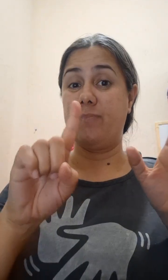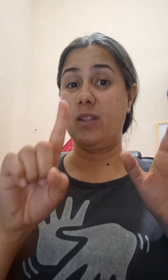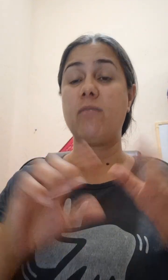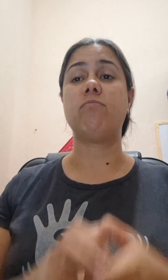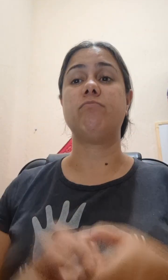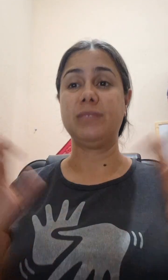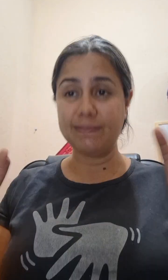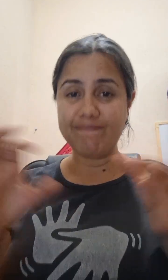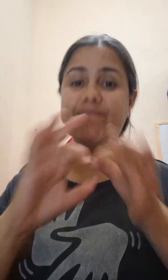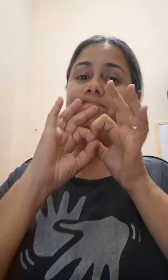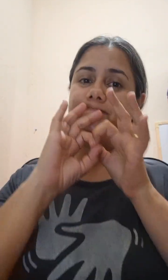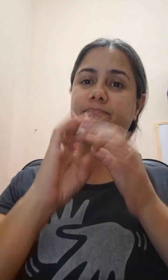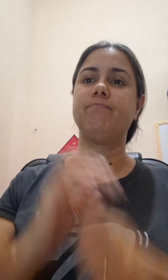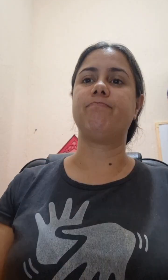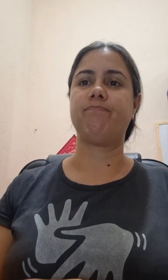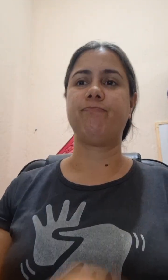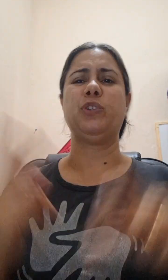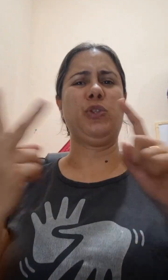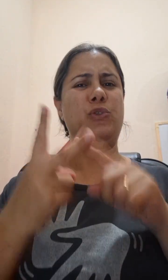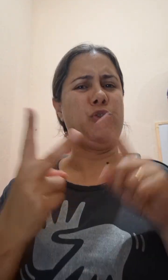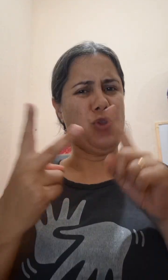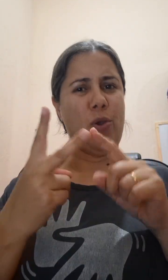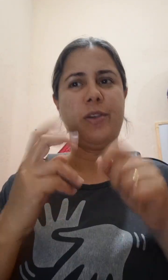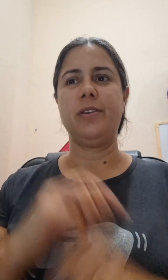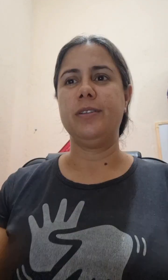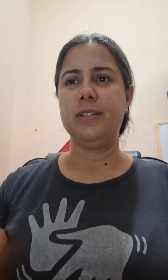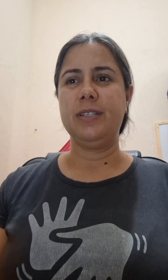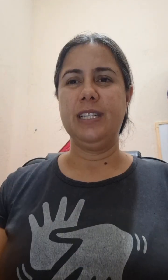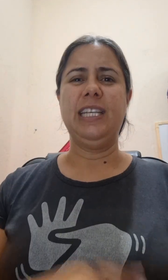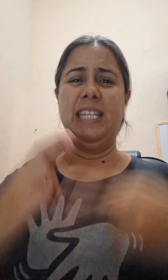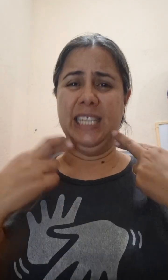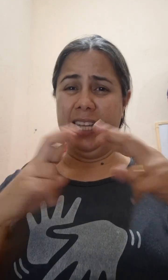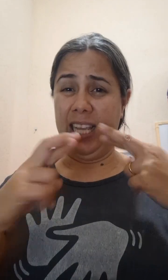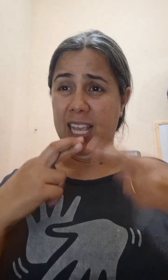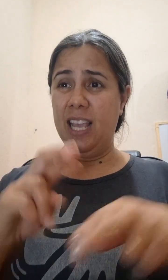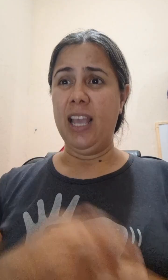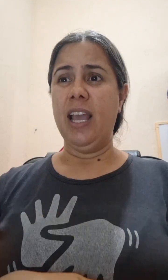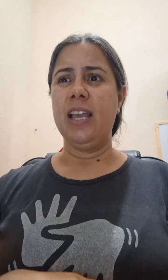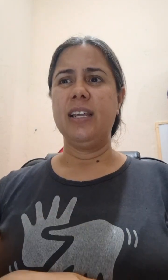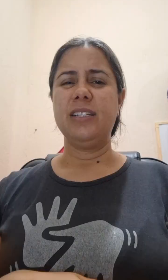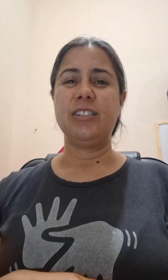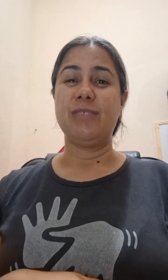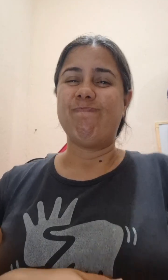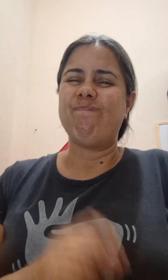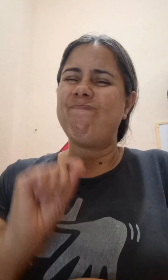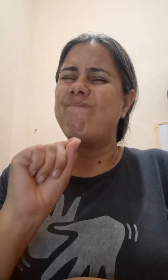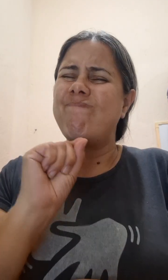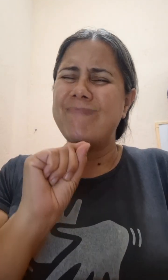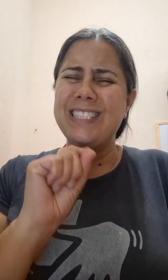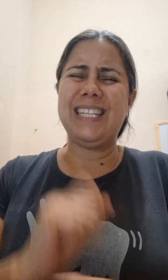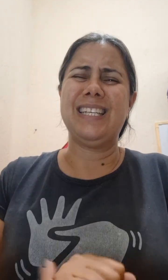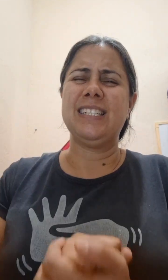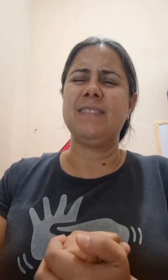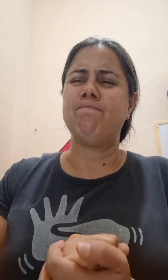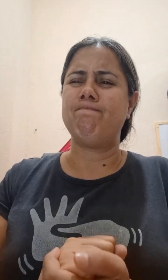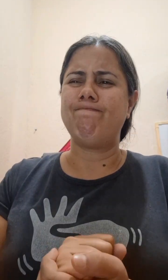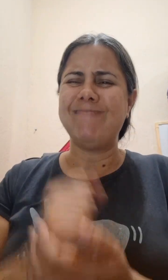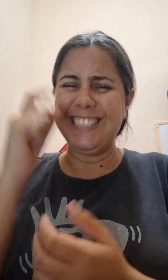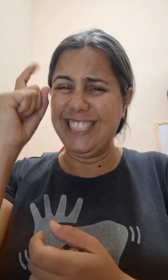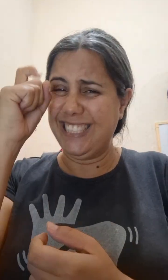aguentar o outro, mas acolher as fraquezas dessa pessoa sem romper a comunhão. E a